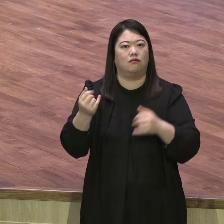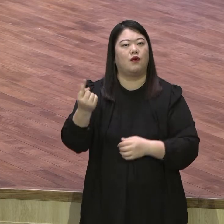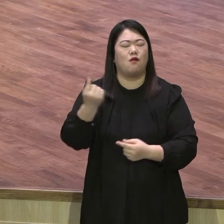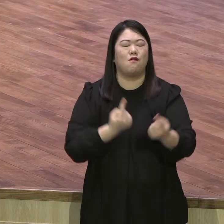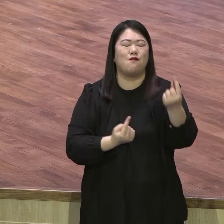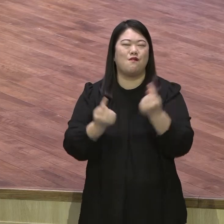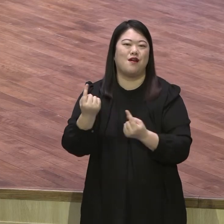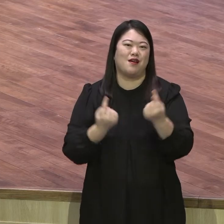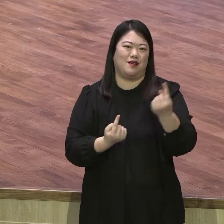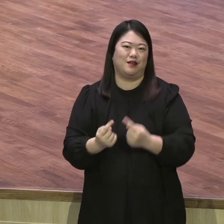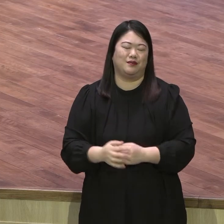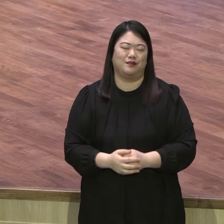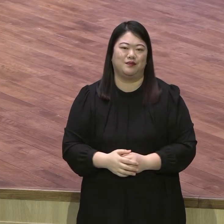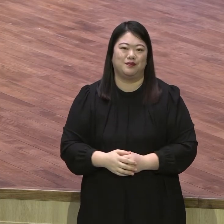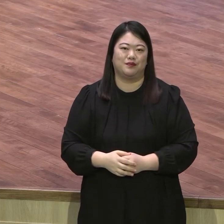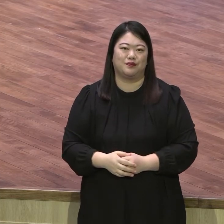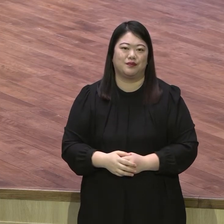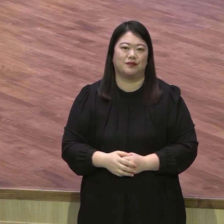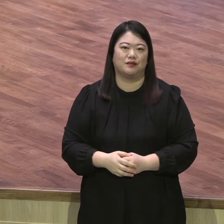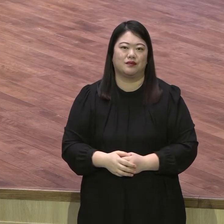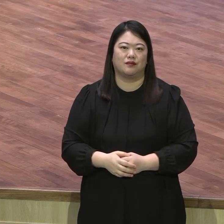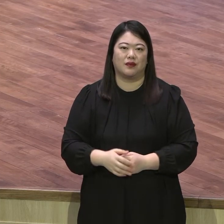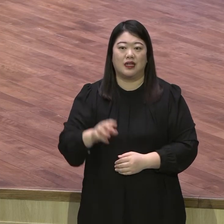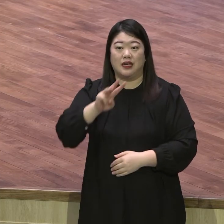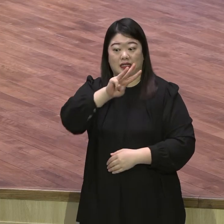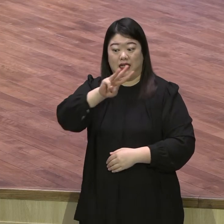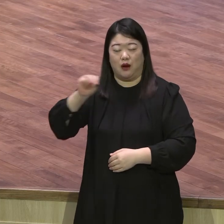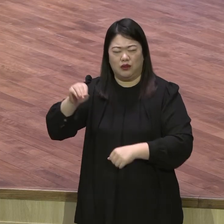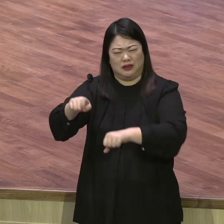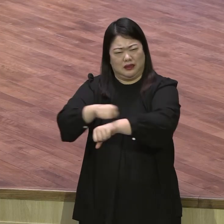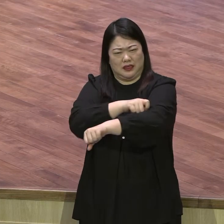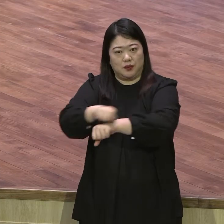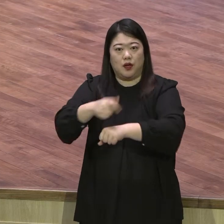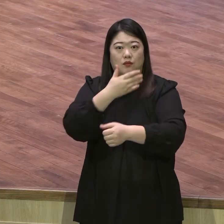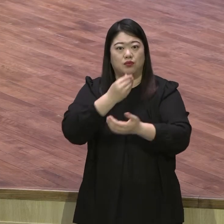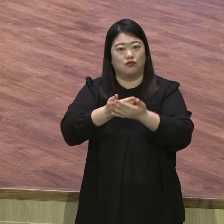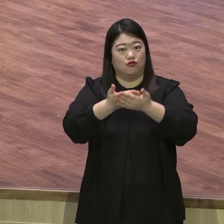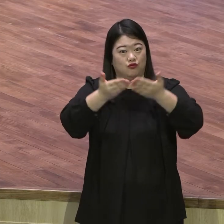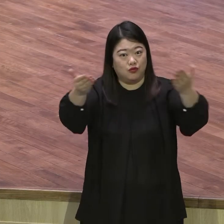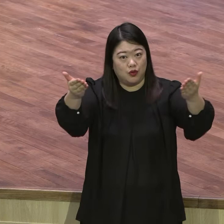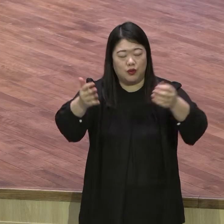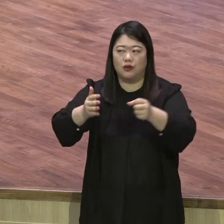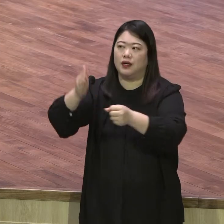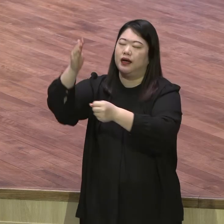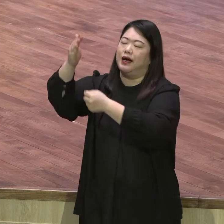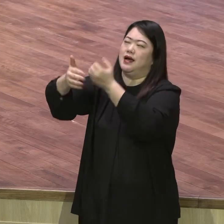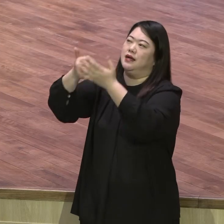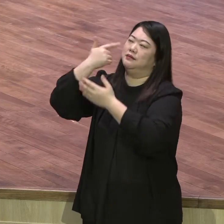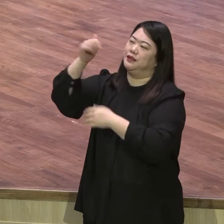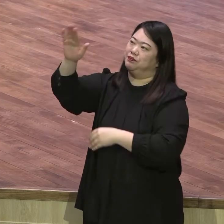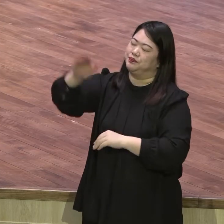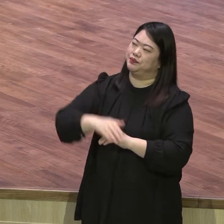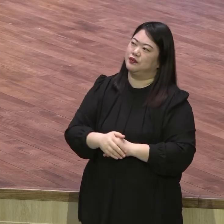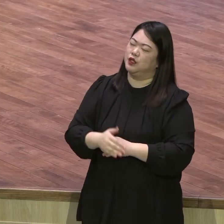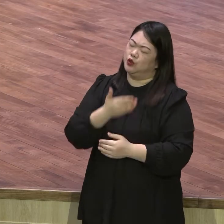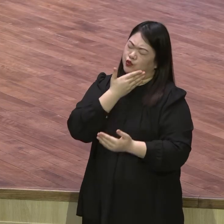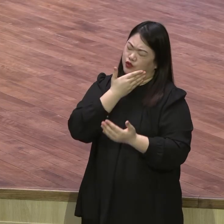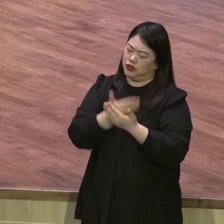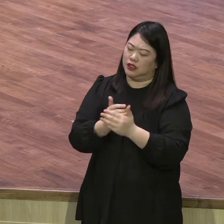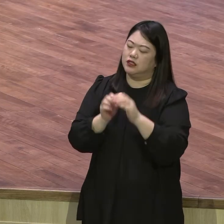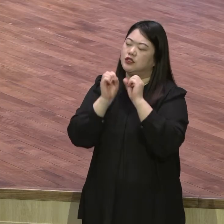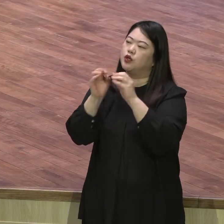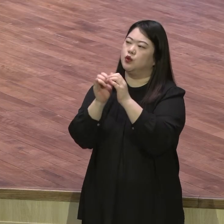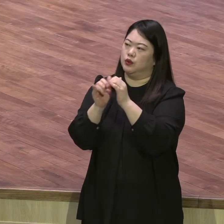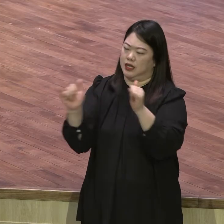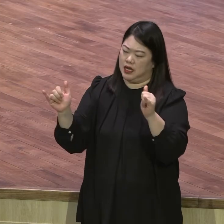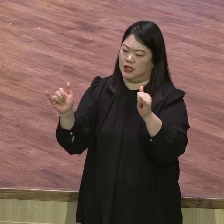우리 예언계 성도를 하나님이 특별히 축복하셨어. 정말 하나님 한 시대의 전도자들, 성교사들